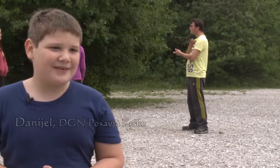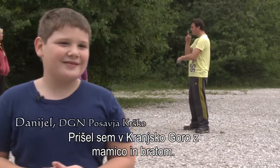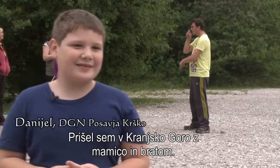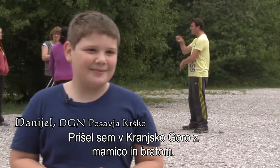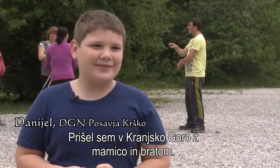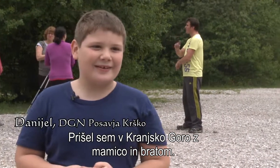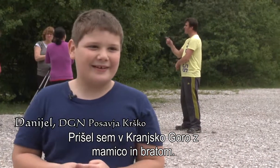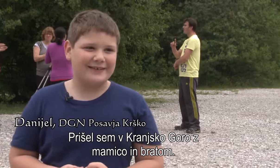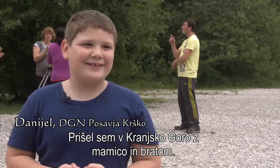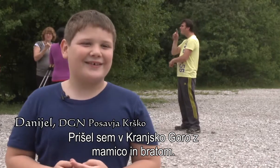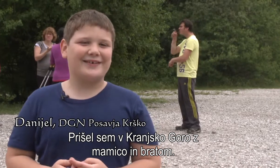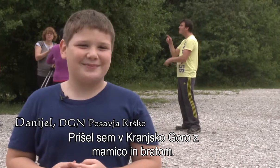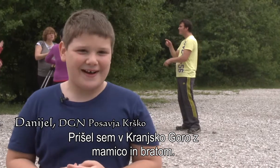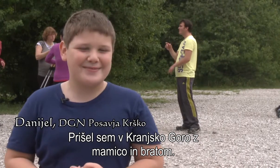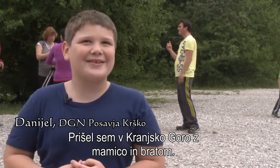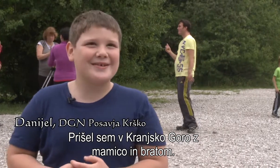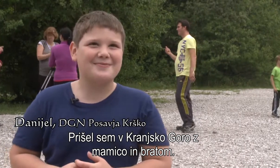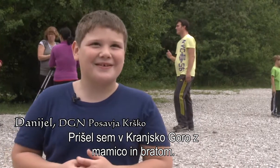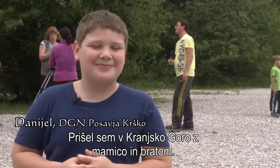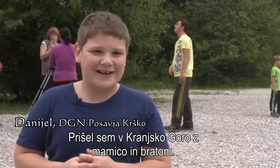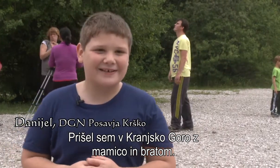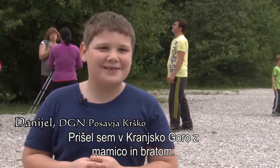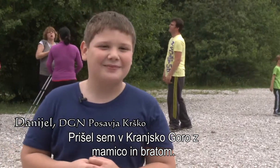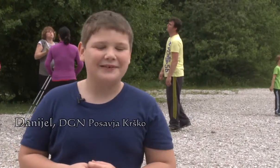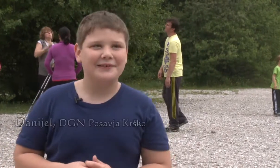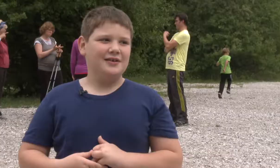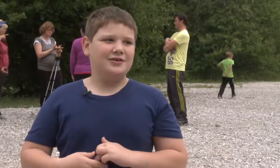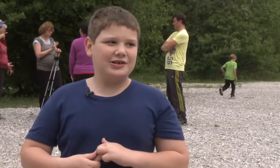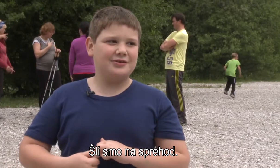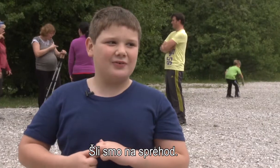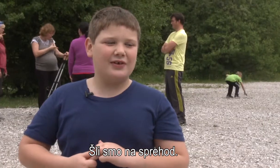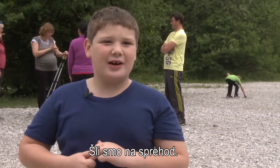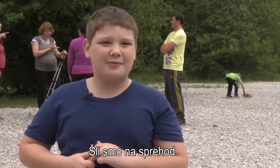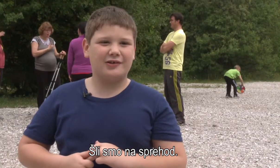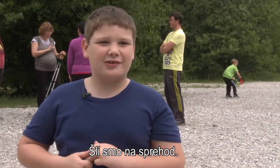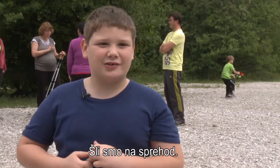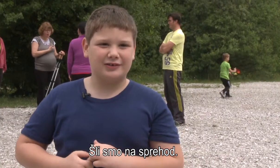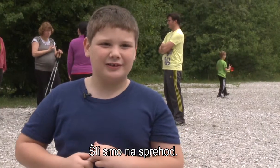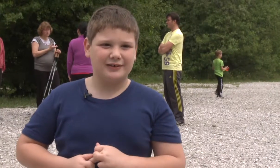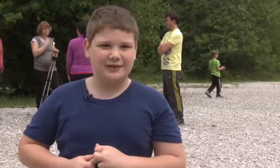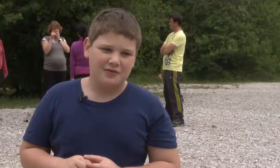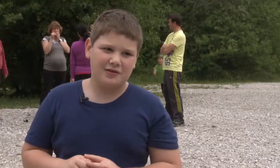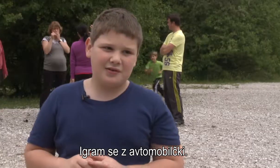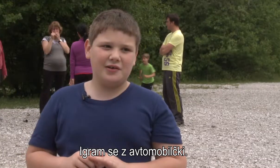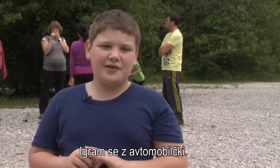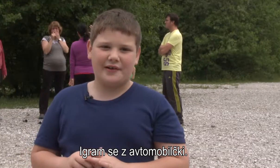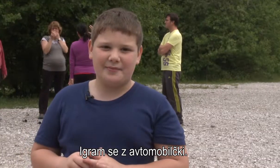Prišli smo v Kranjsko Goro z mamico pa z bratom. Šli smo na sprehod. Igram se